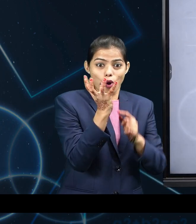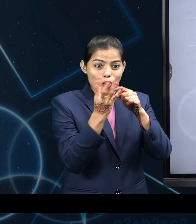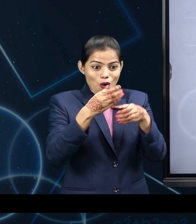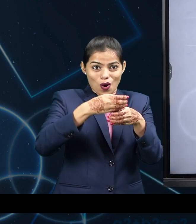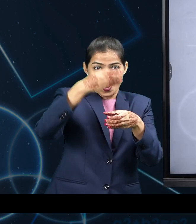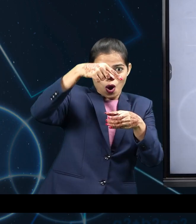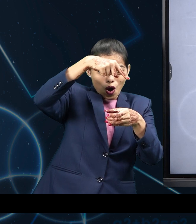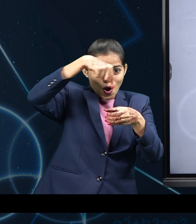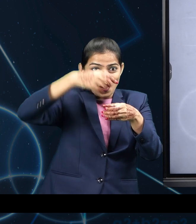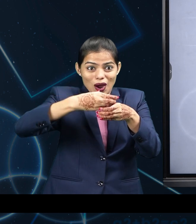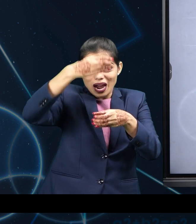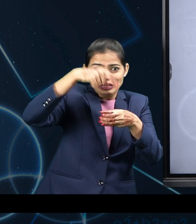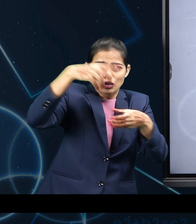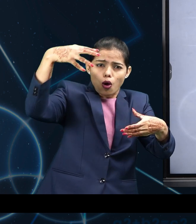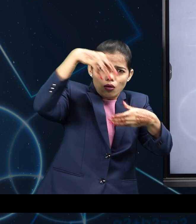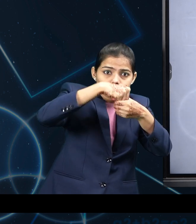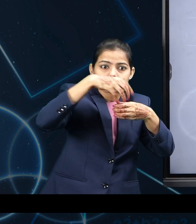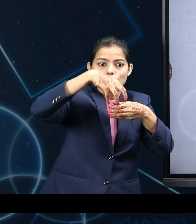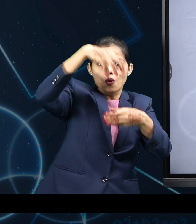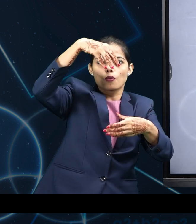गोले को बेलन में डालें।